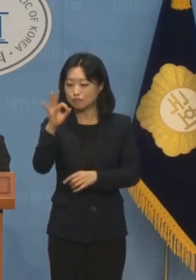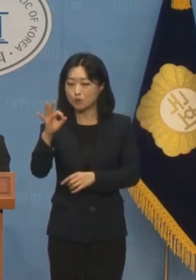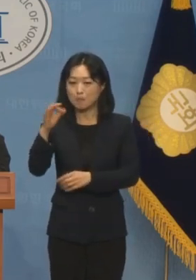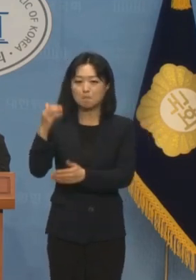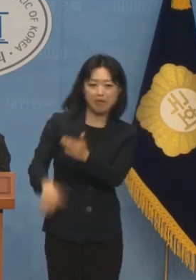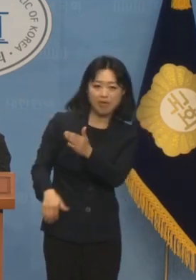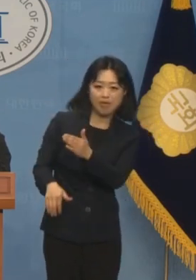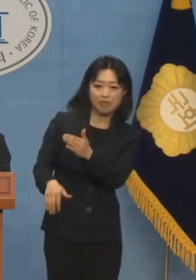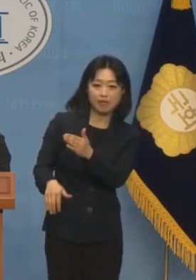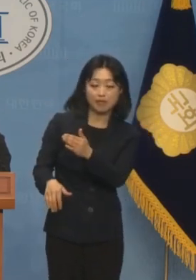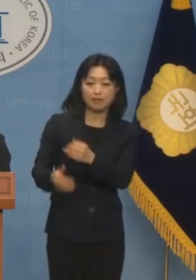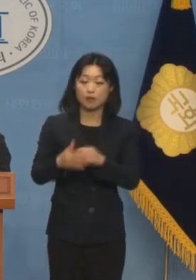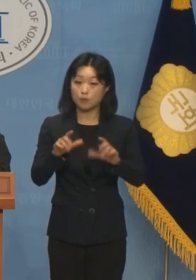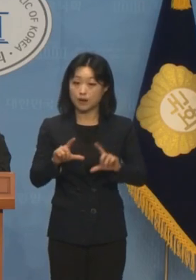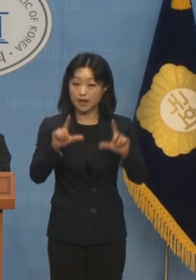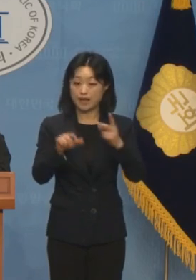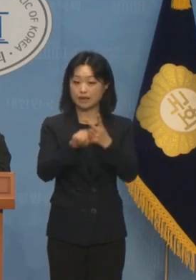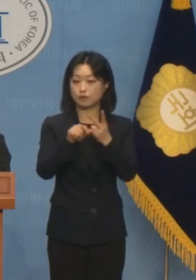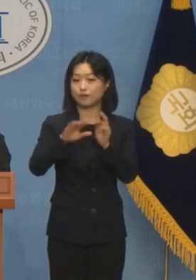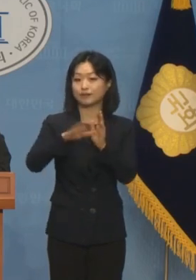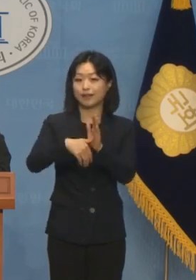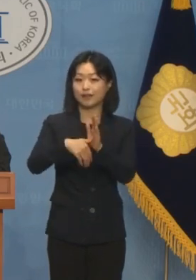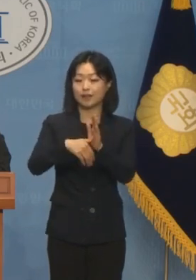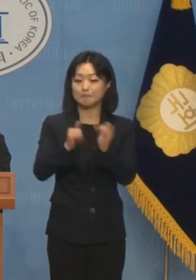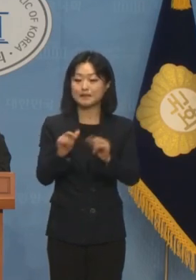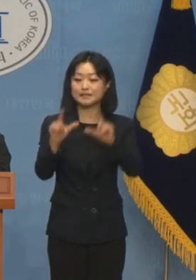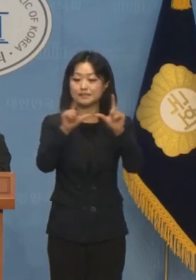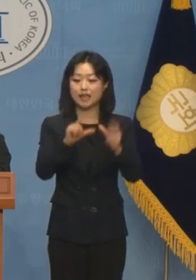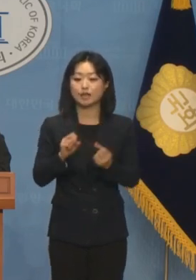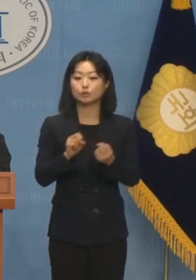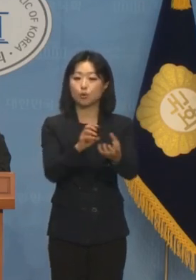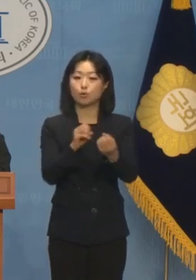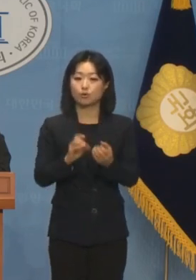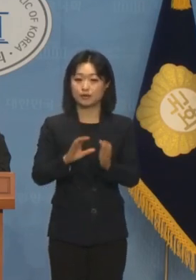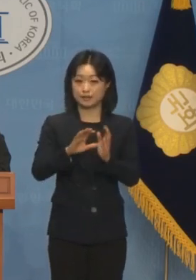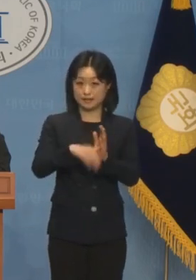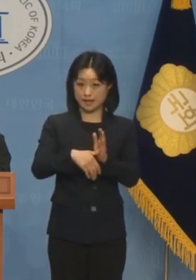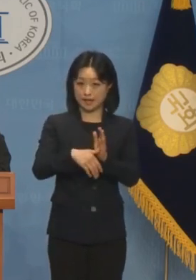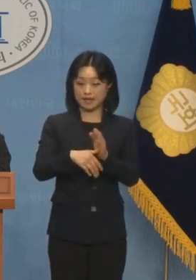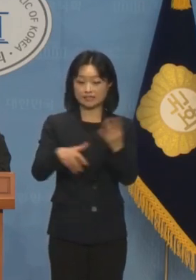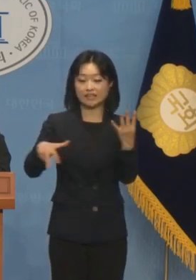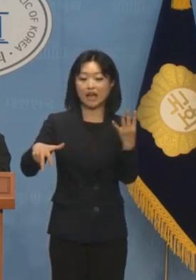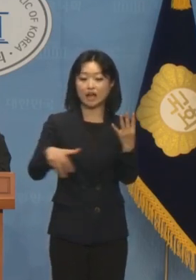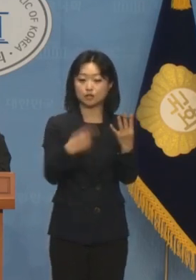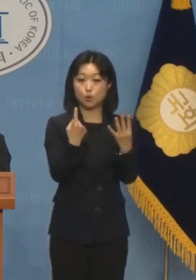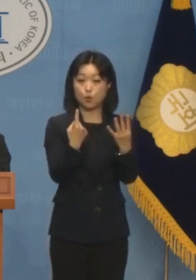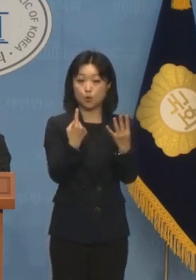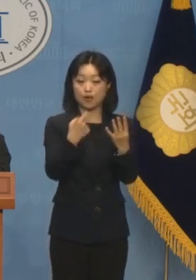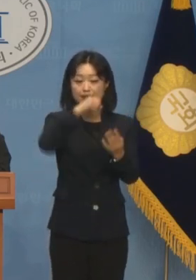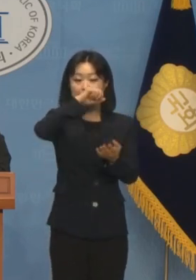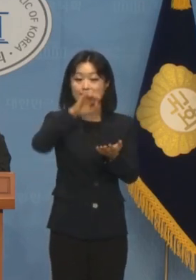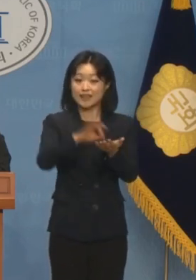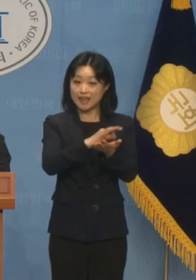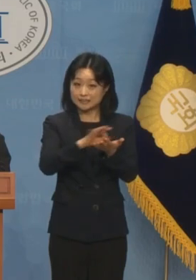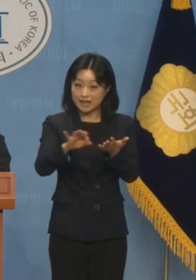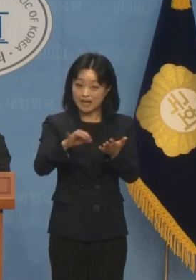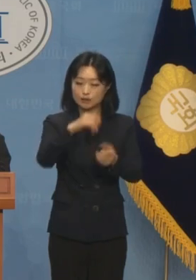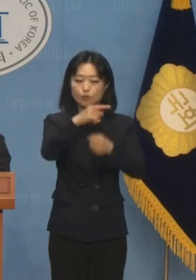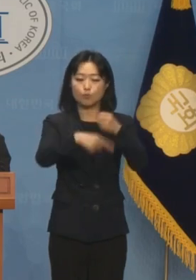했는데 올해 2월에 진행한 민생토론회에서 4조의 예산을 원전